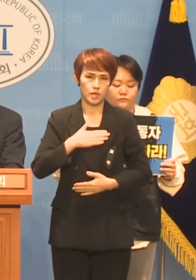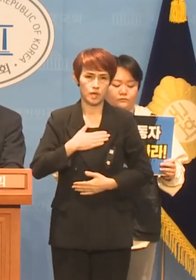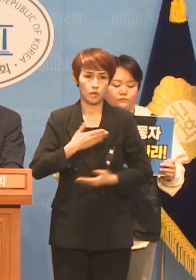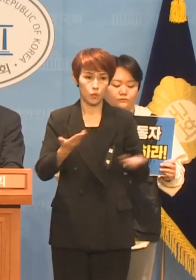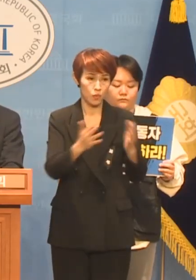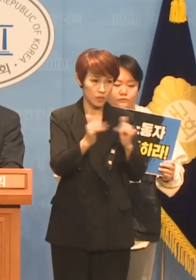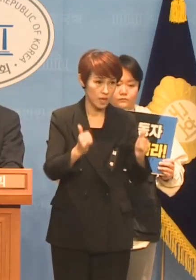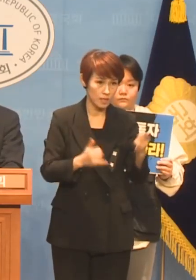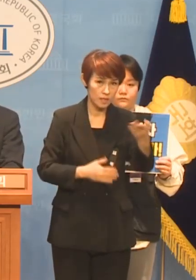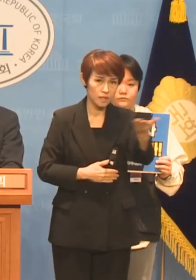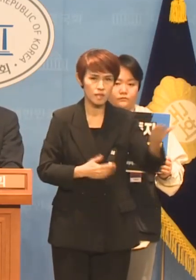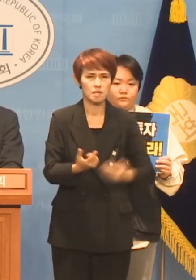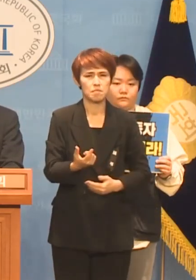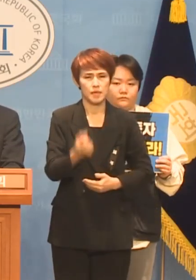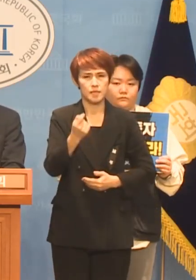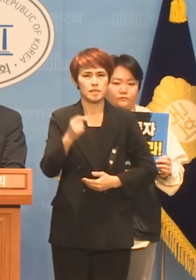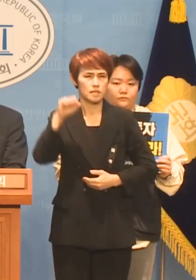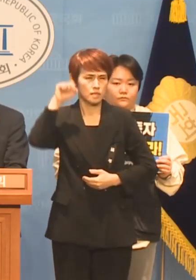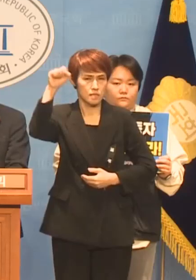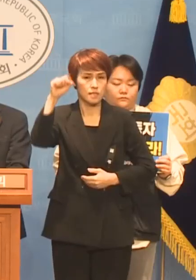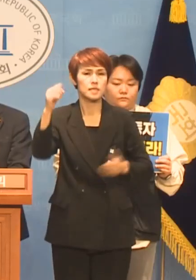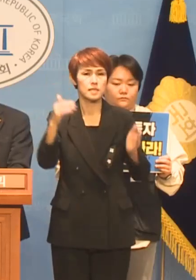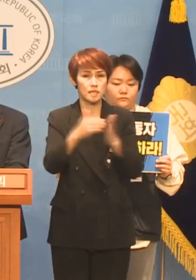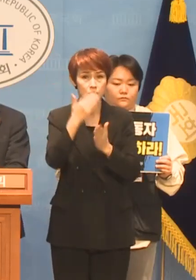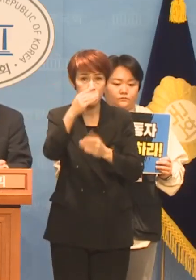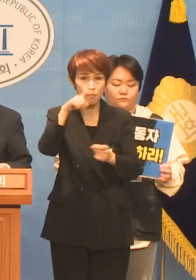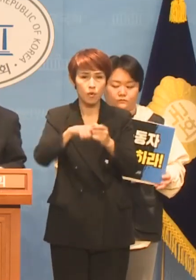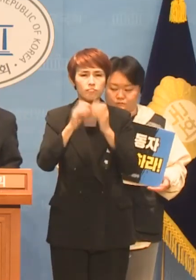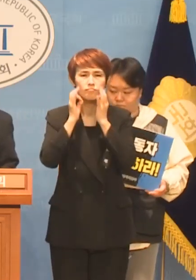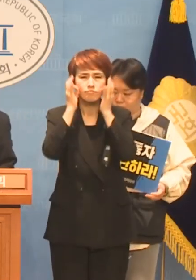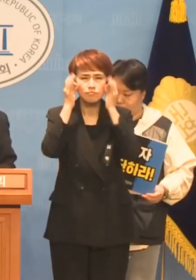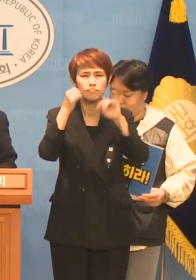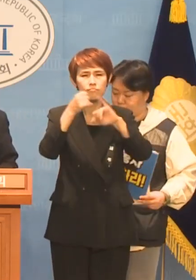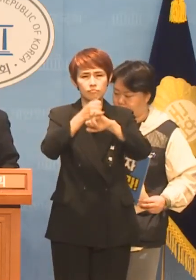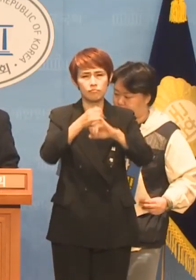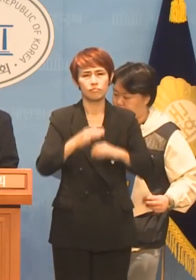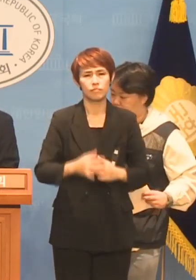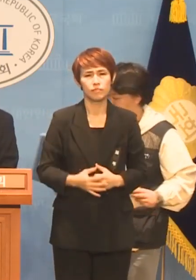하루빨리 하늘에서 내려올 수 있도록 최선을 다하겠습니다. 예, 감사합니다.